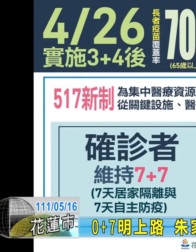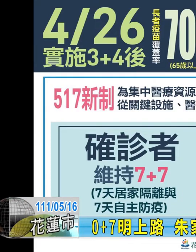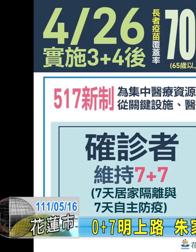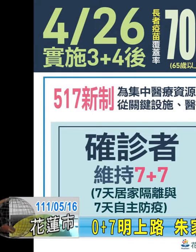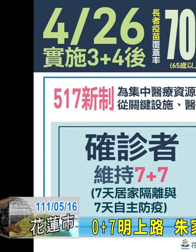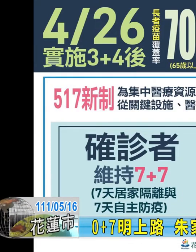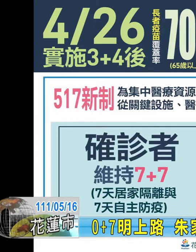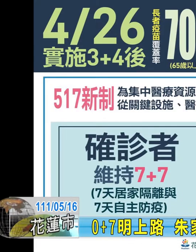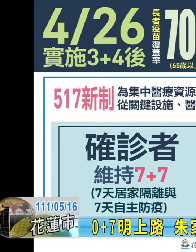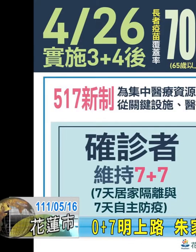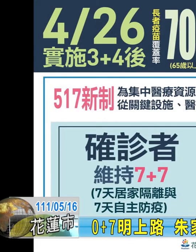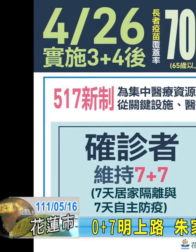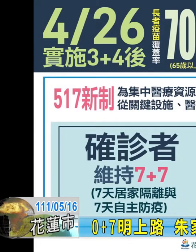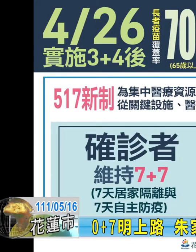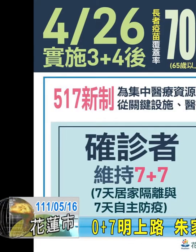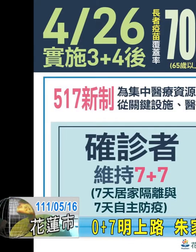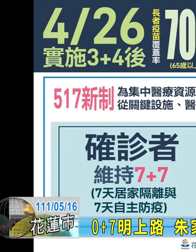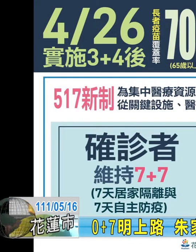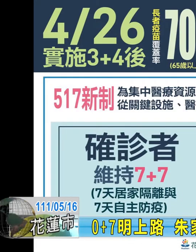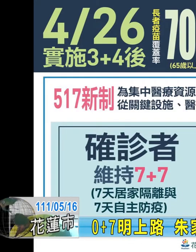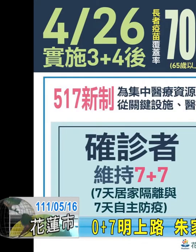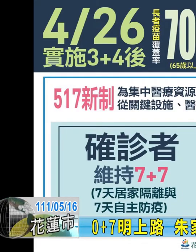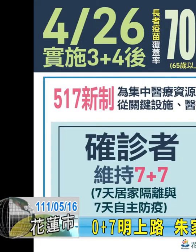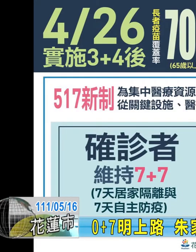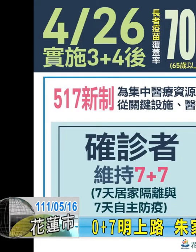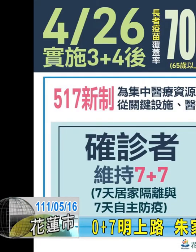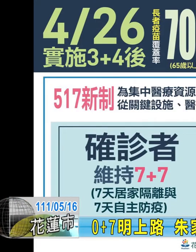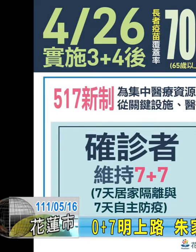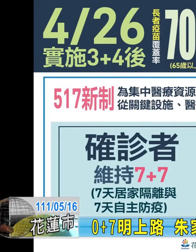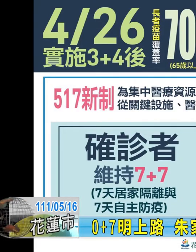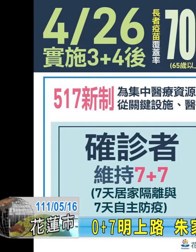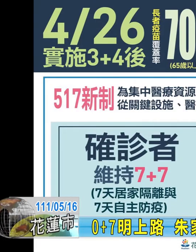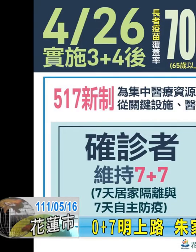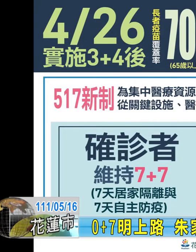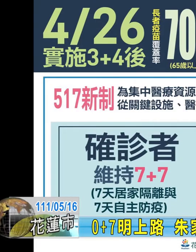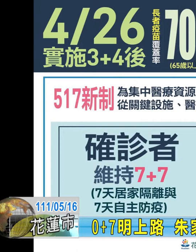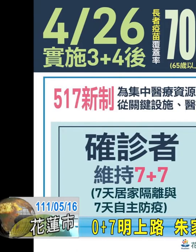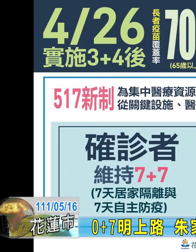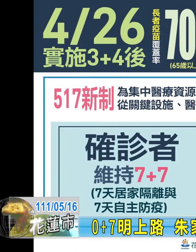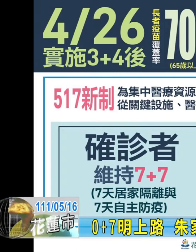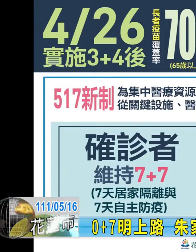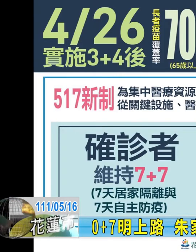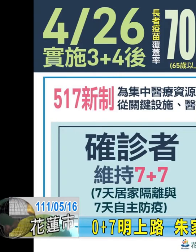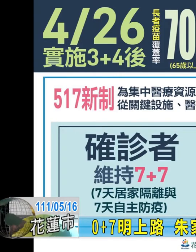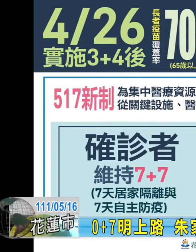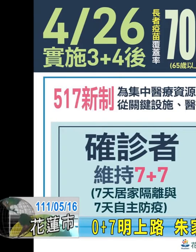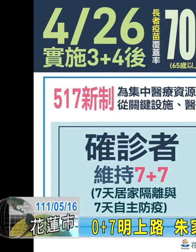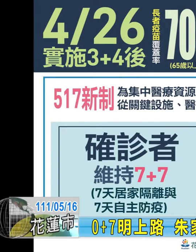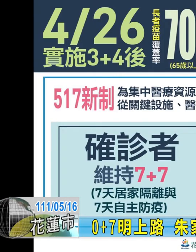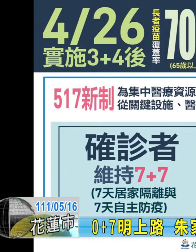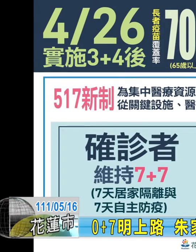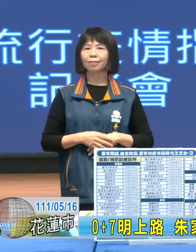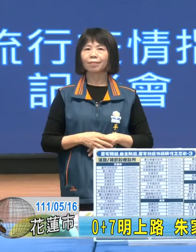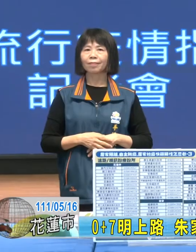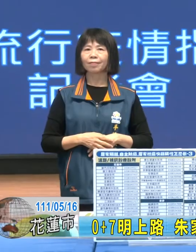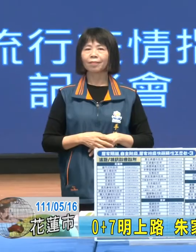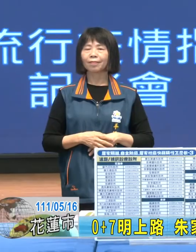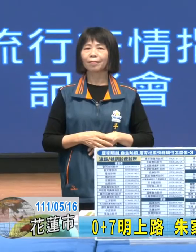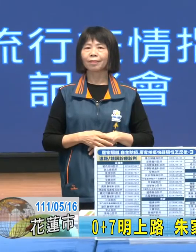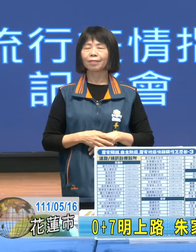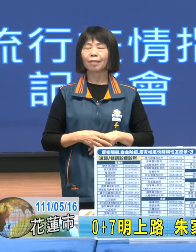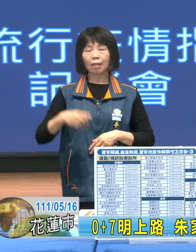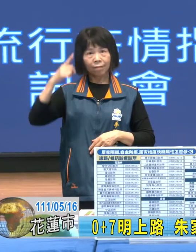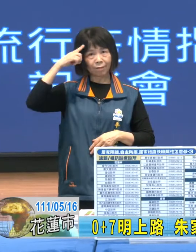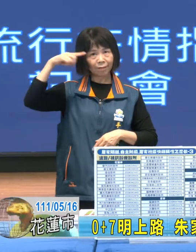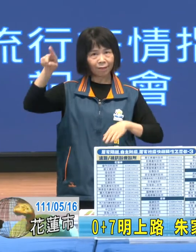政策，针对完成3剂疫苗接种者，免除居家隔离，改为进行7天自主防疫。 我们从